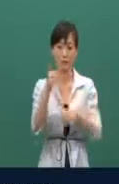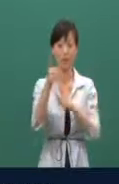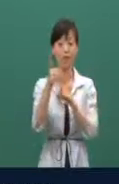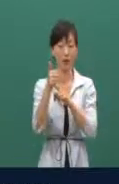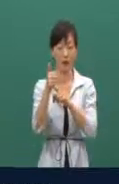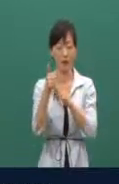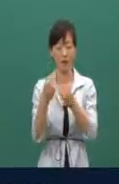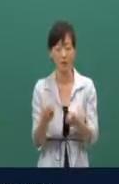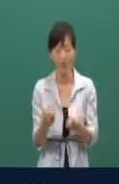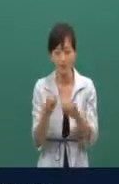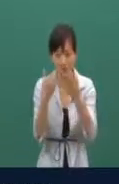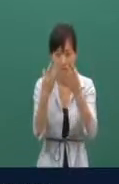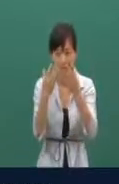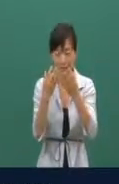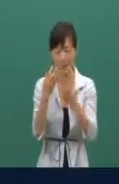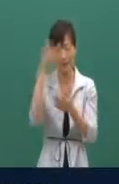から